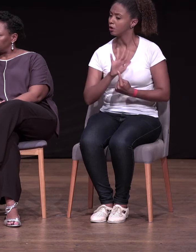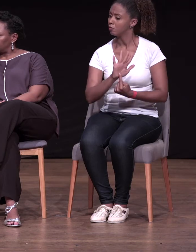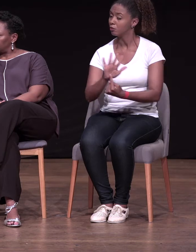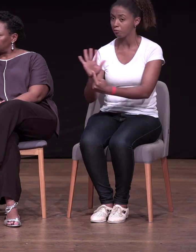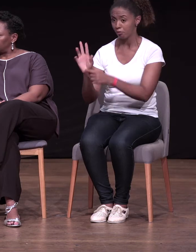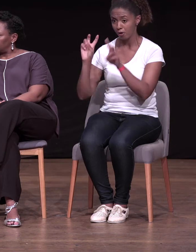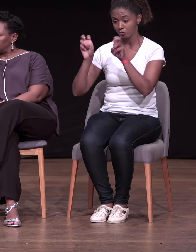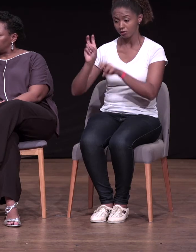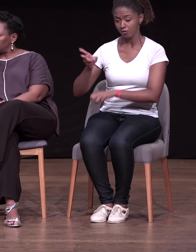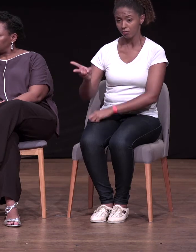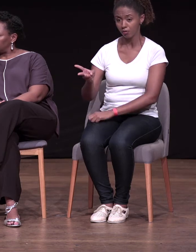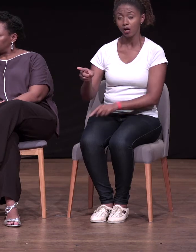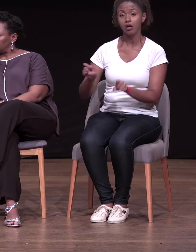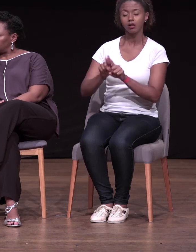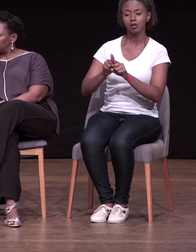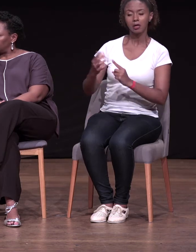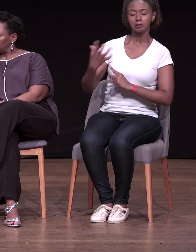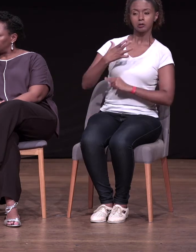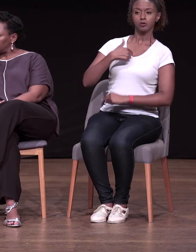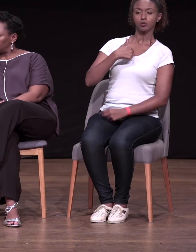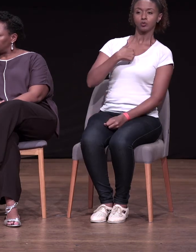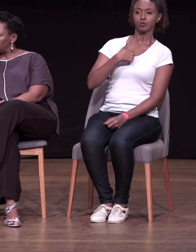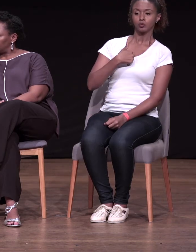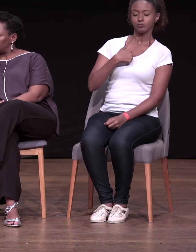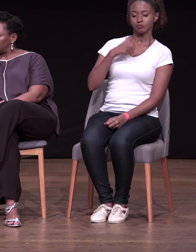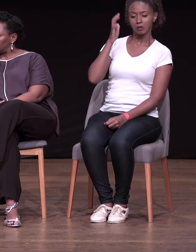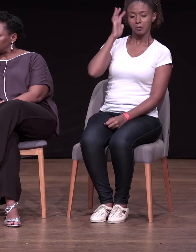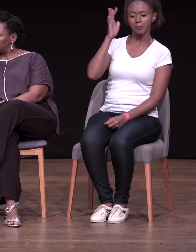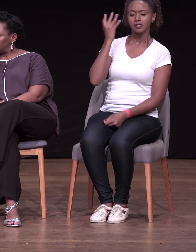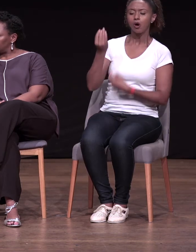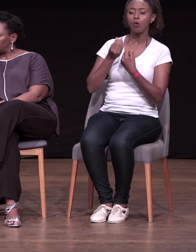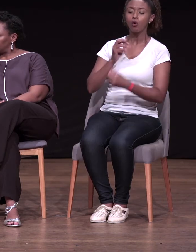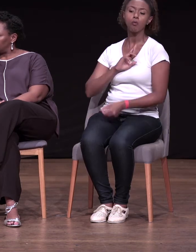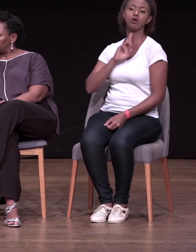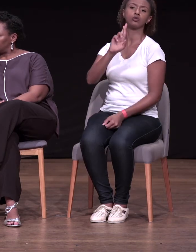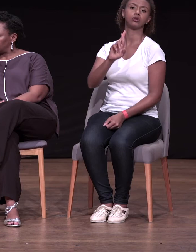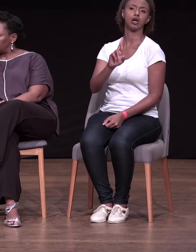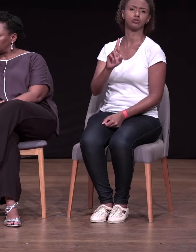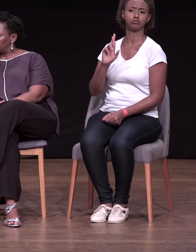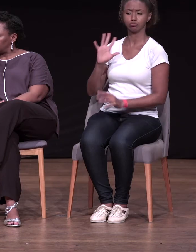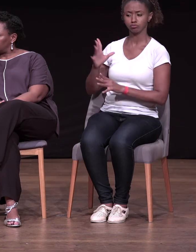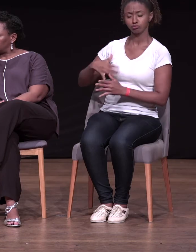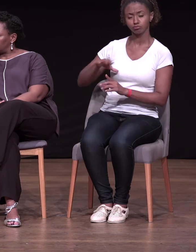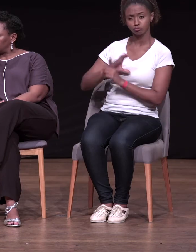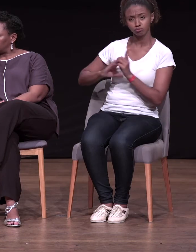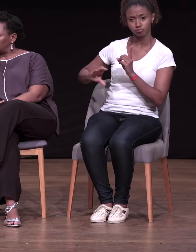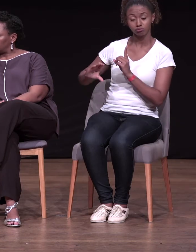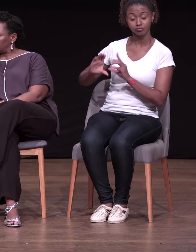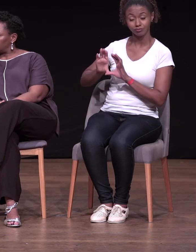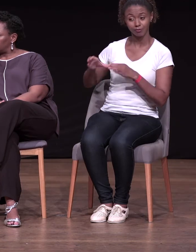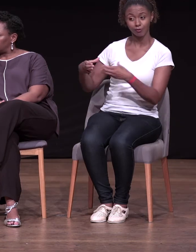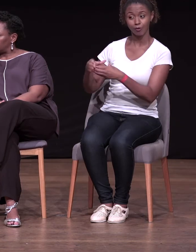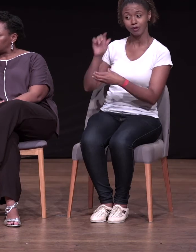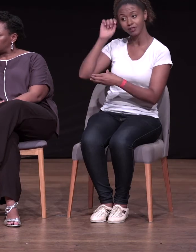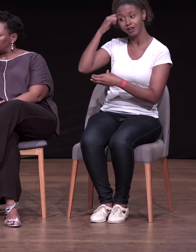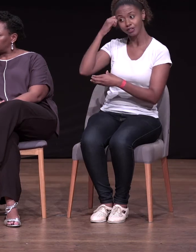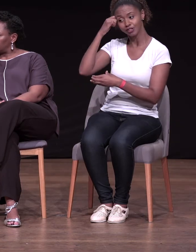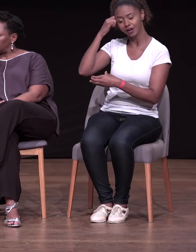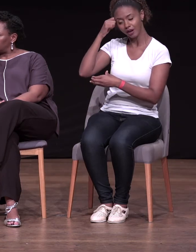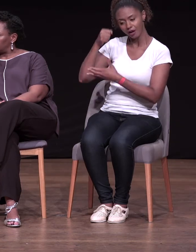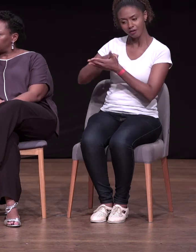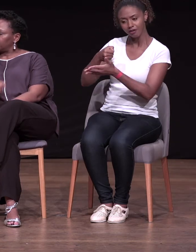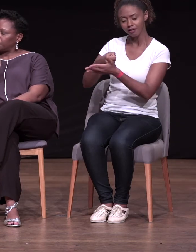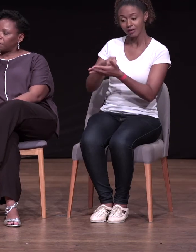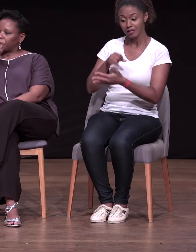temática, e faz pensar também como um resultado de luta desses movimentos sociais negros, né, que não são de agora. Se a gente fizer uma